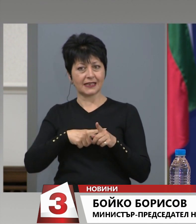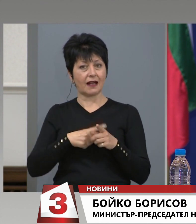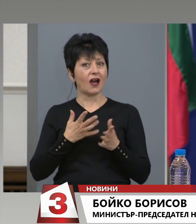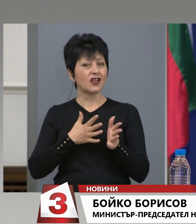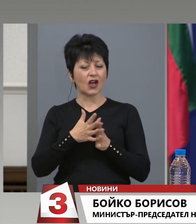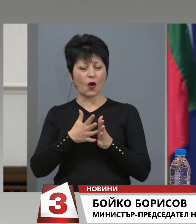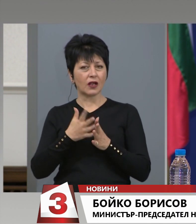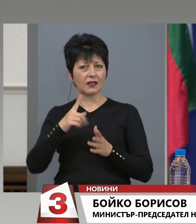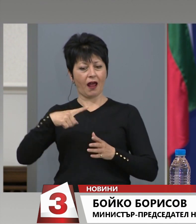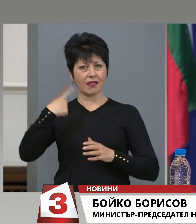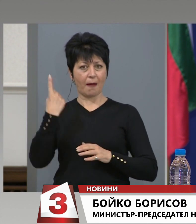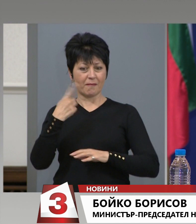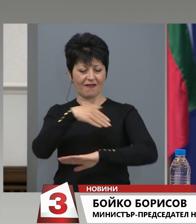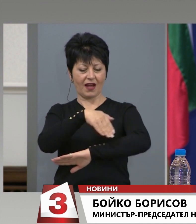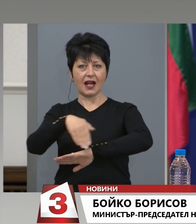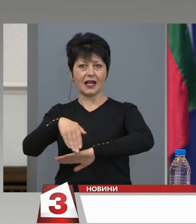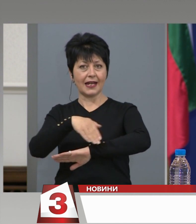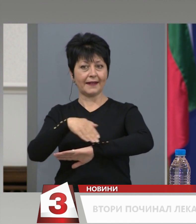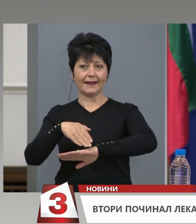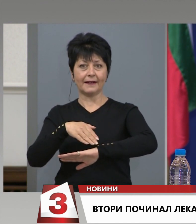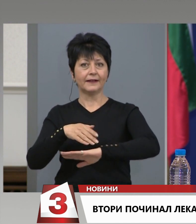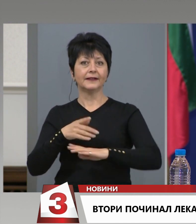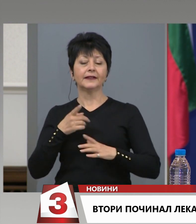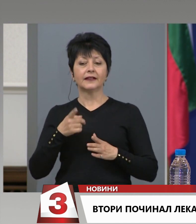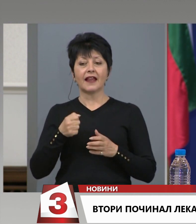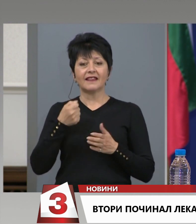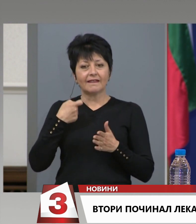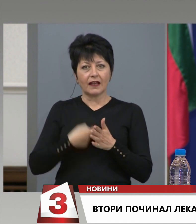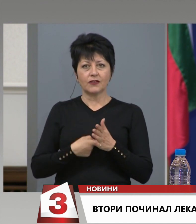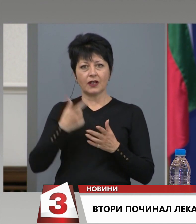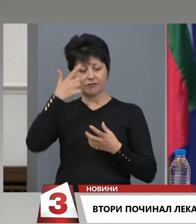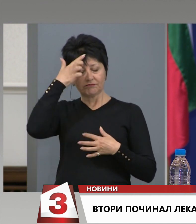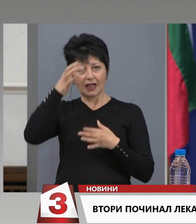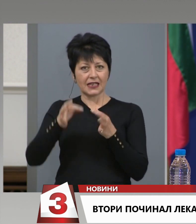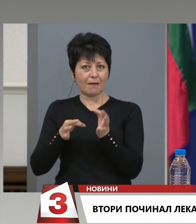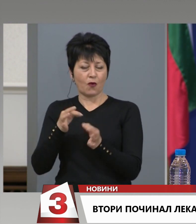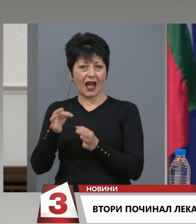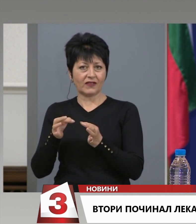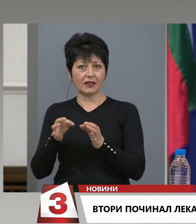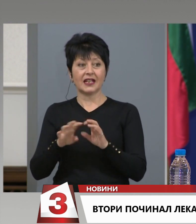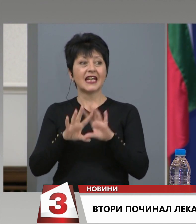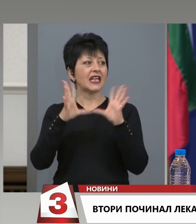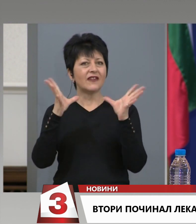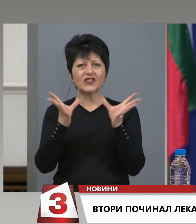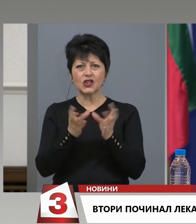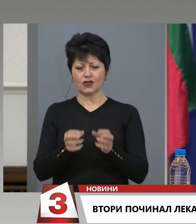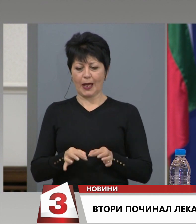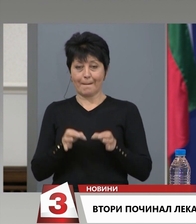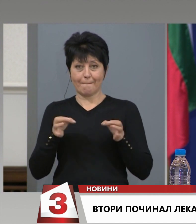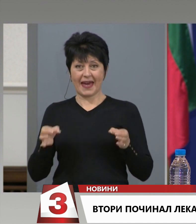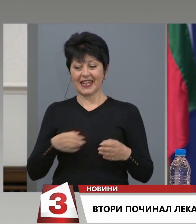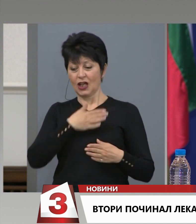линия, медицинския персонал, държи твърдо към момента 11% заболяемост. И всички мерки до